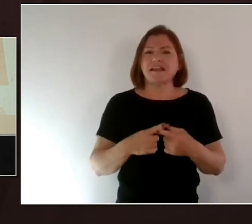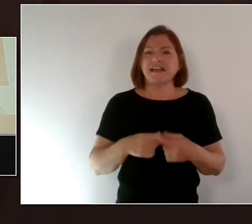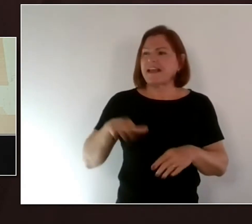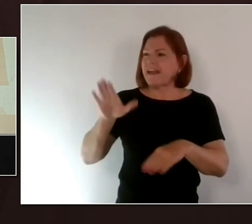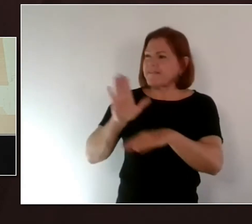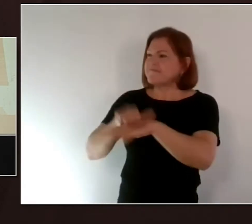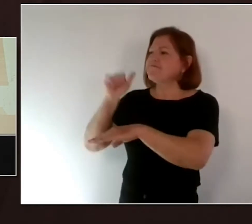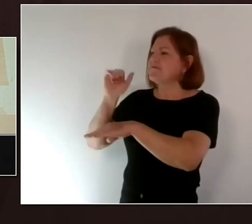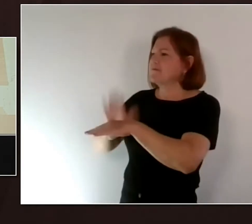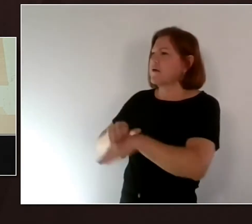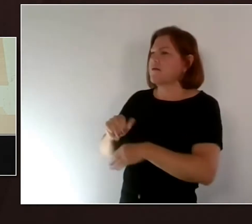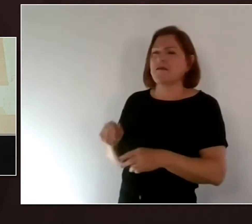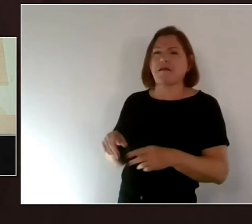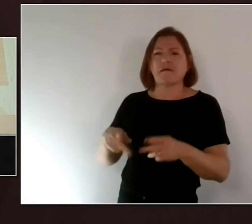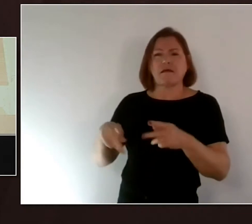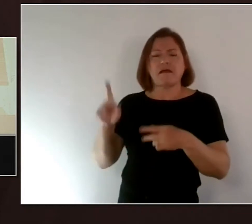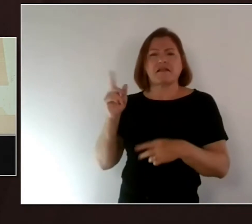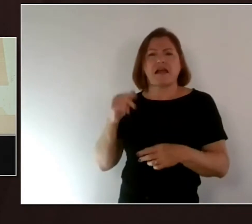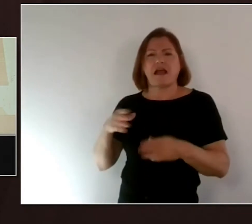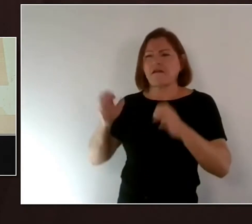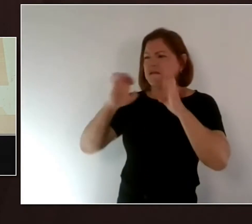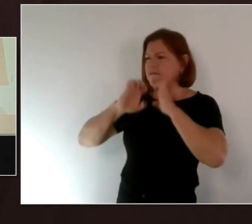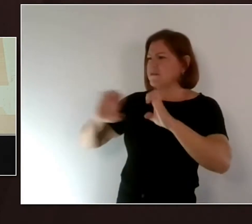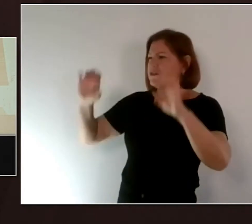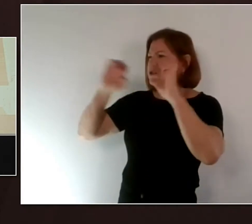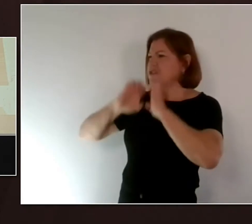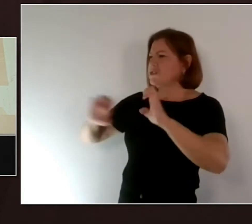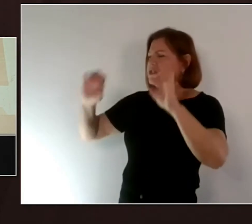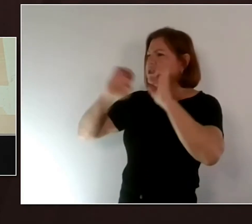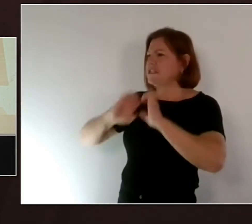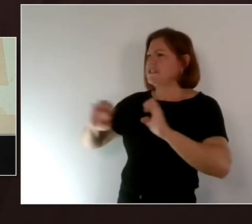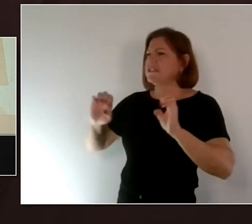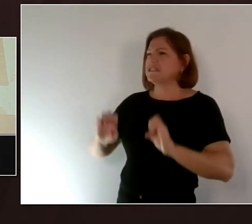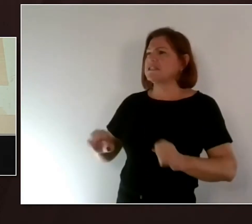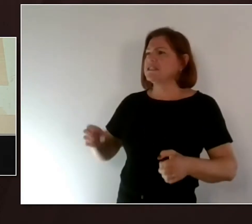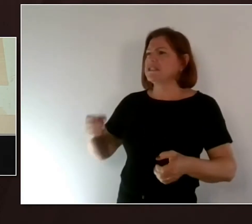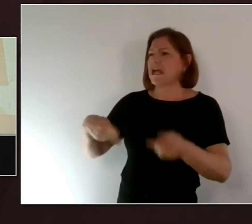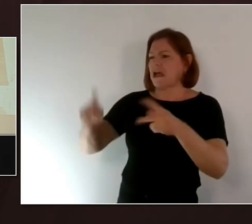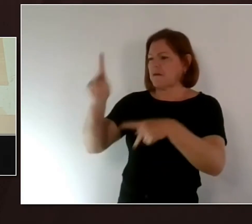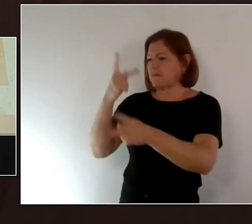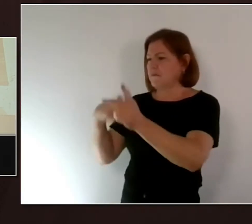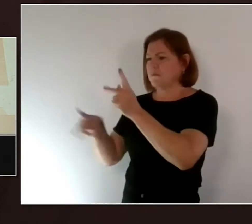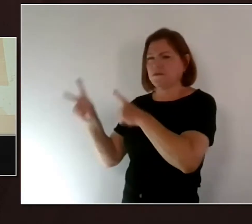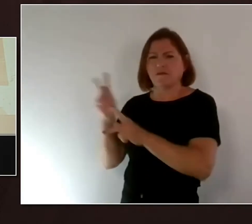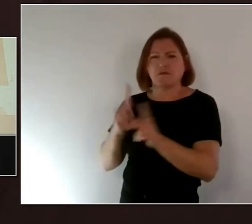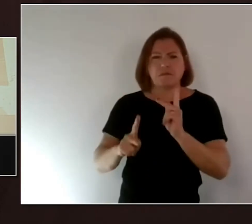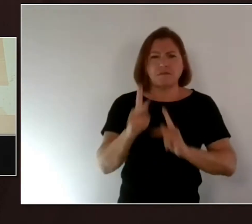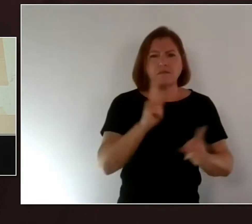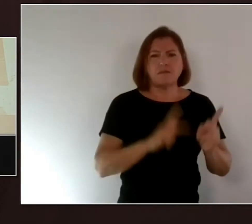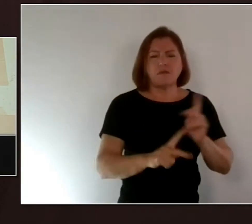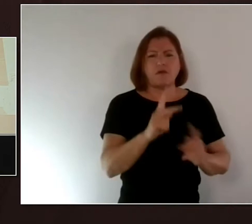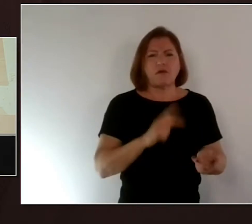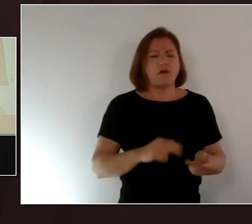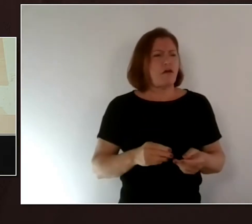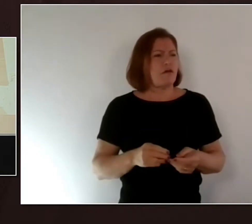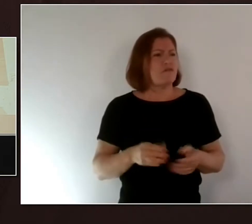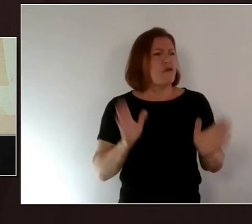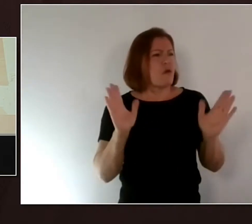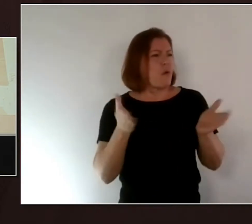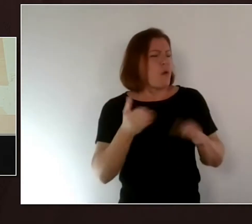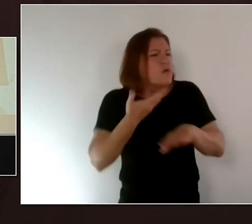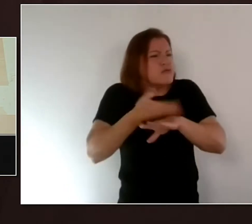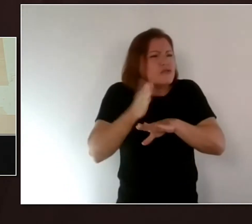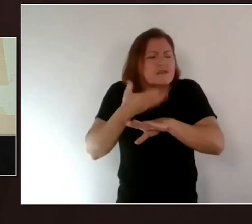público. Irmãos, imagina só se essa criança não faz isso hoje. Quando chega aos 30 anos de idade, será muito mais